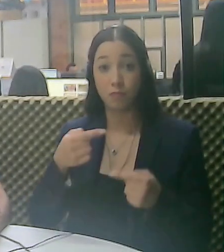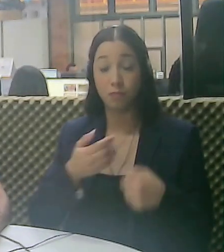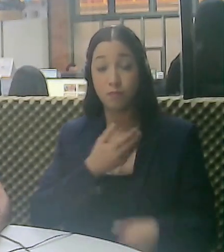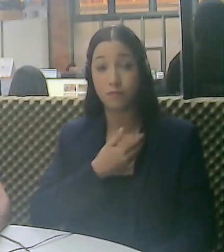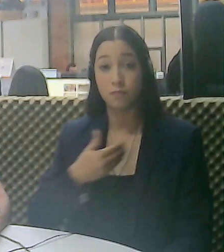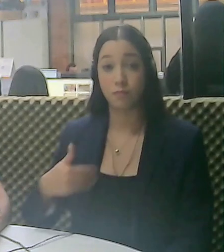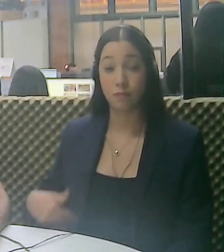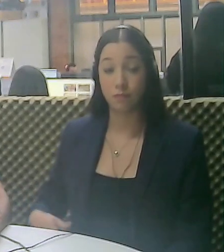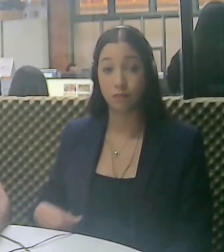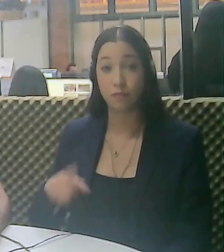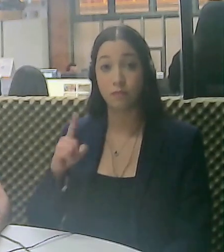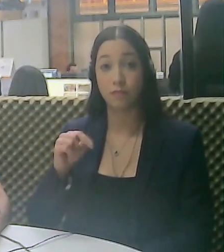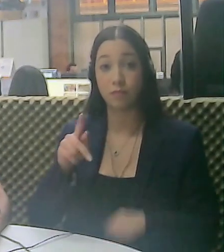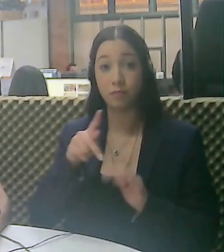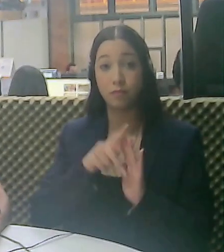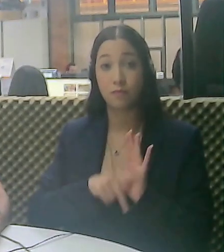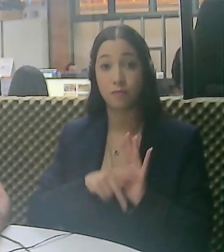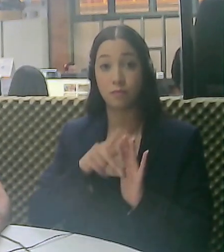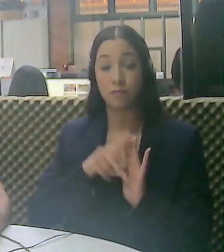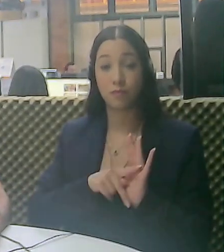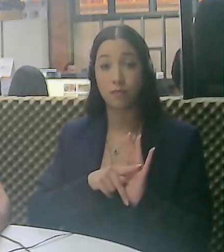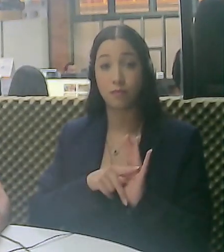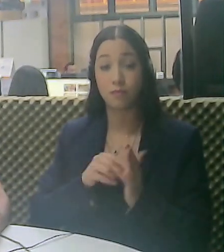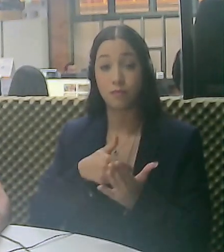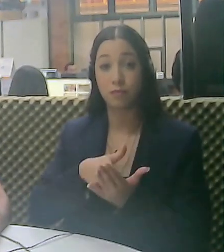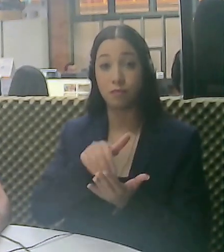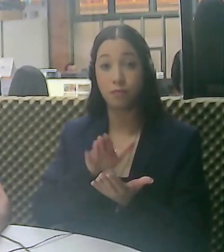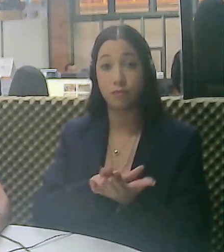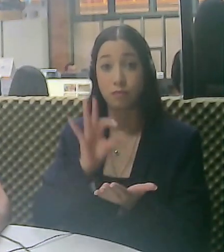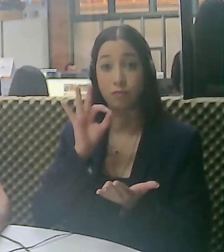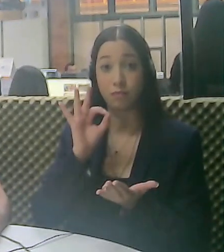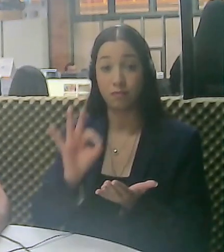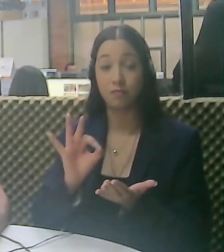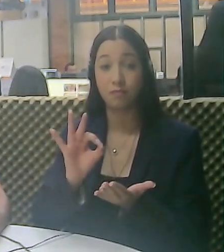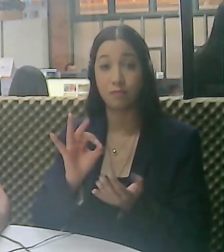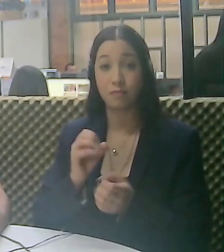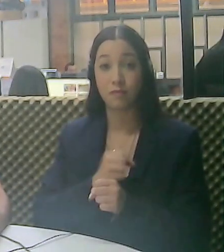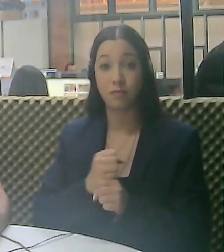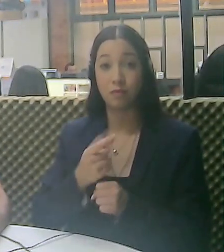públicas adotadas é o programa Nota Certa, retomado pela gestão no início de